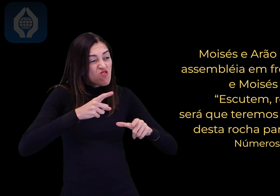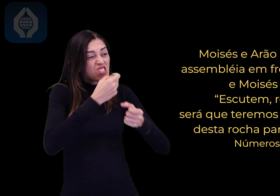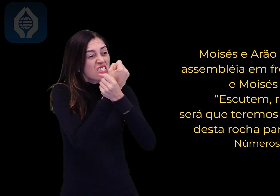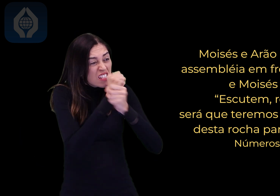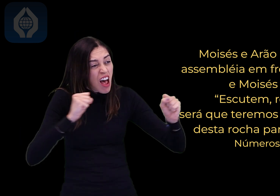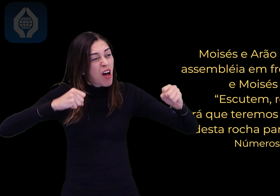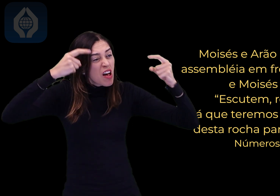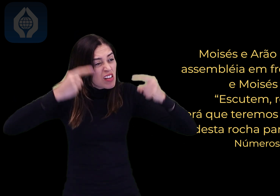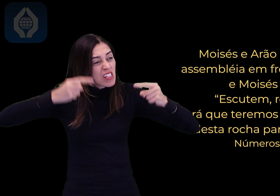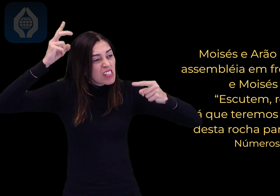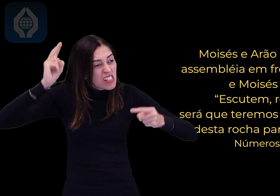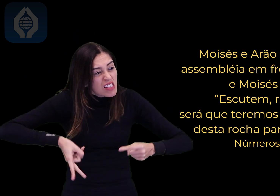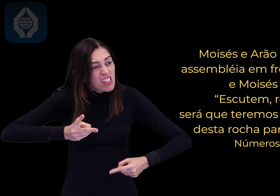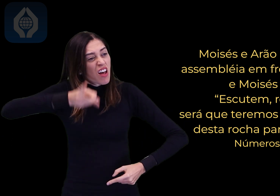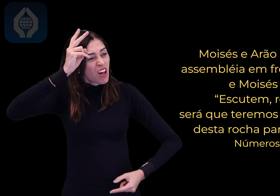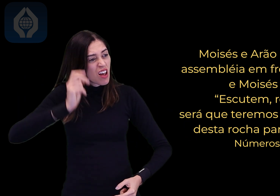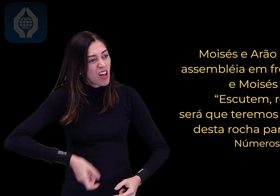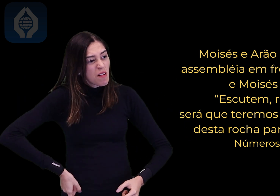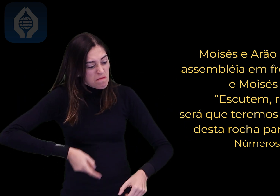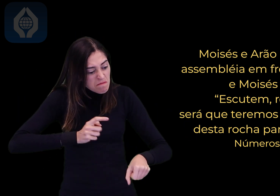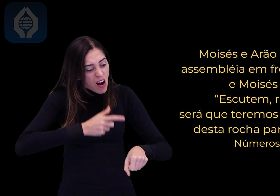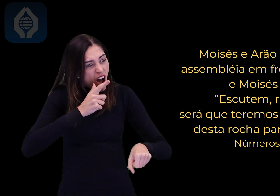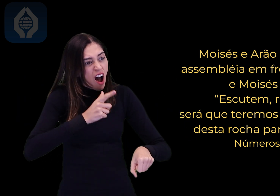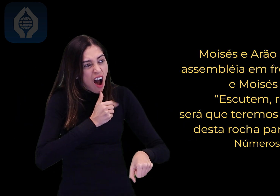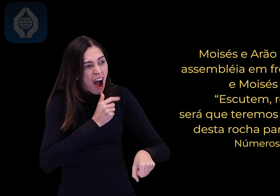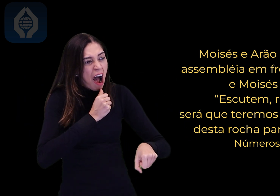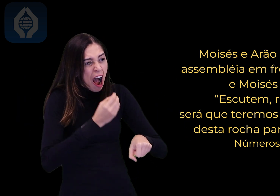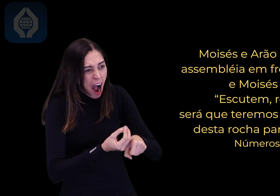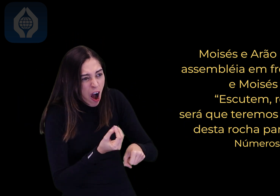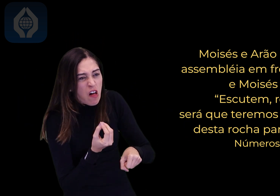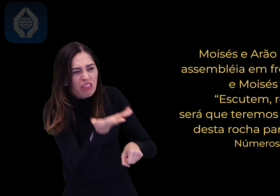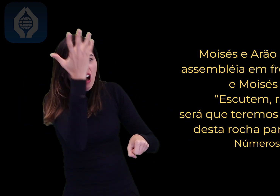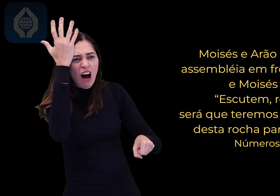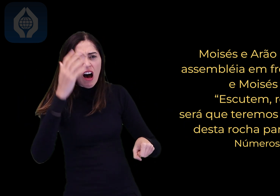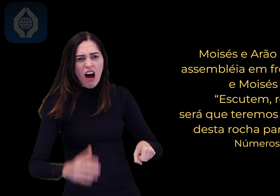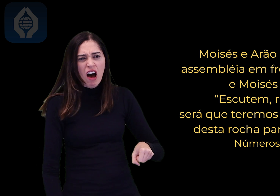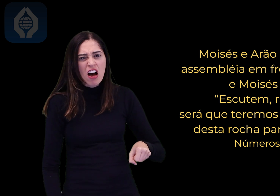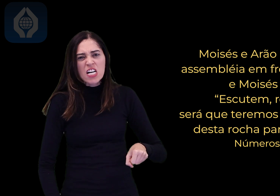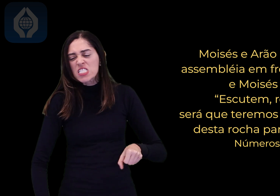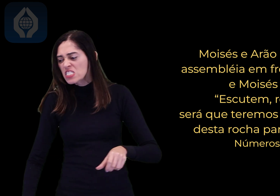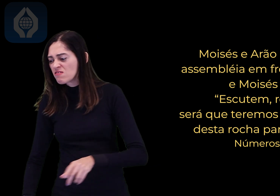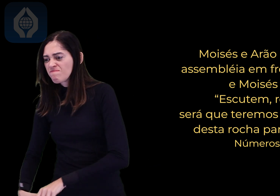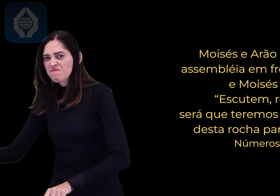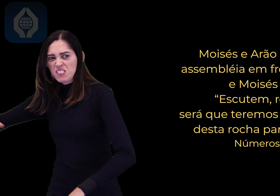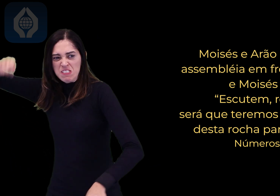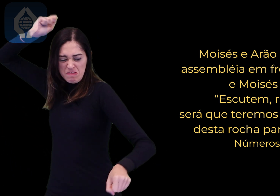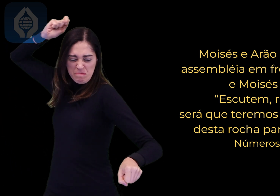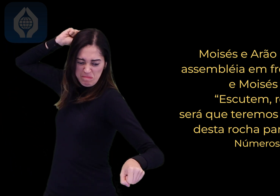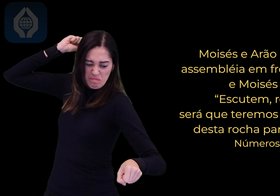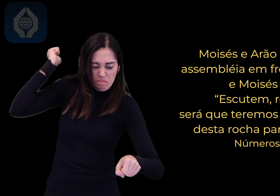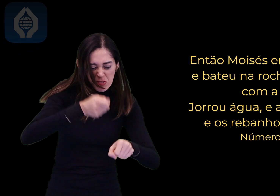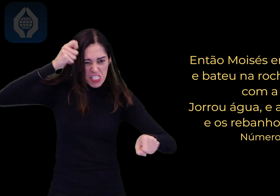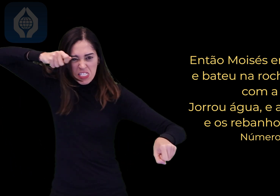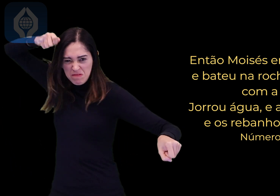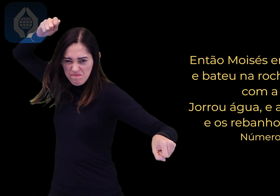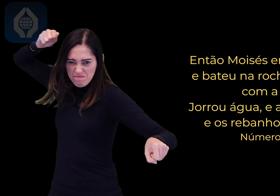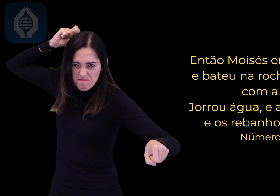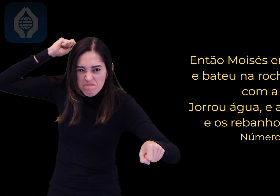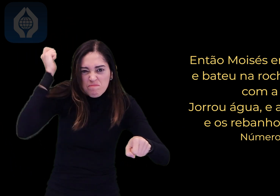frente à rocha e Moisés disse: escutem, rebeldes, será que temos que tirar água dessa rocha para lhes dar? Então Moisés ergueu o